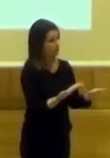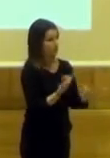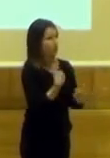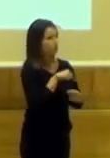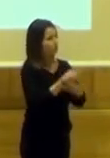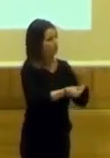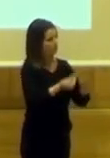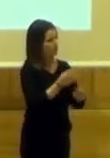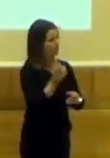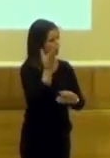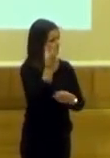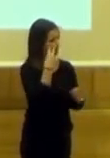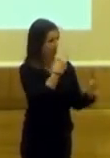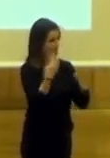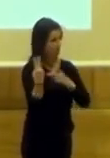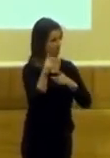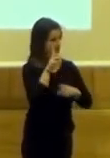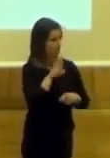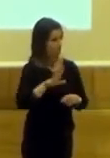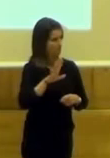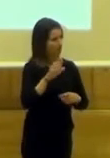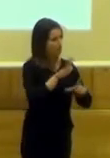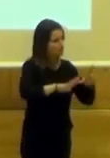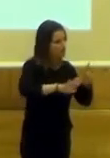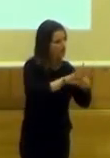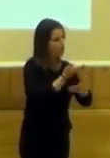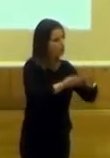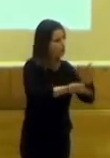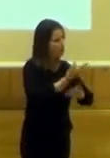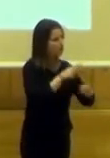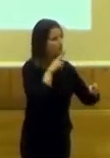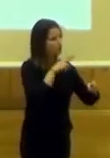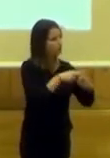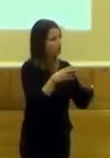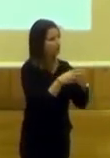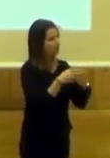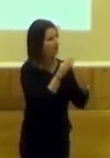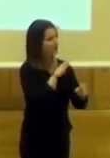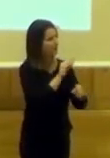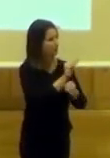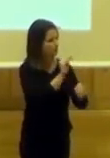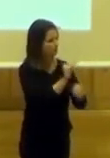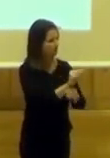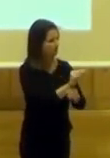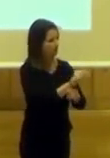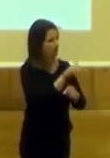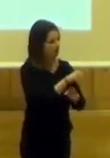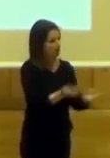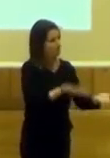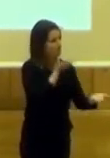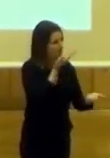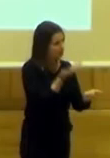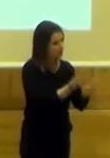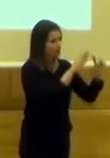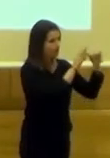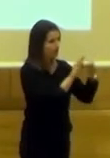Entonces llevamos a cabo esta iniciativa que veis aquí en las imágenes, un mapeo colaborativo que se llamaba Granada te cuida, y en el que